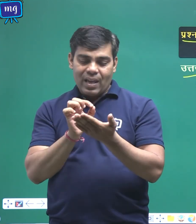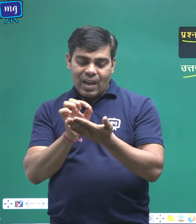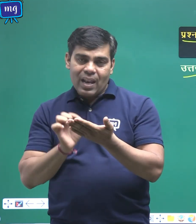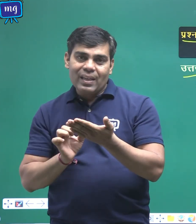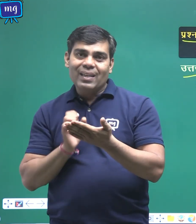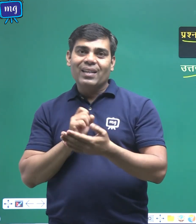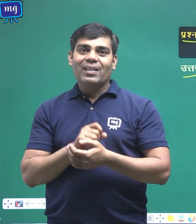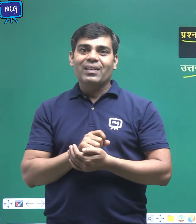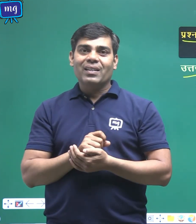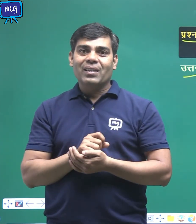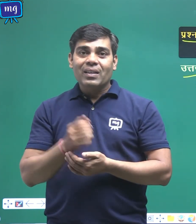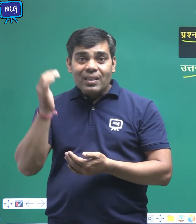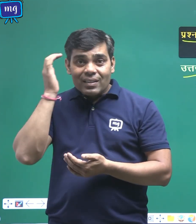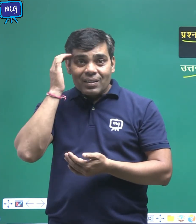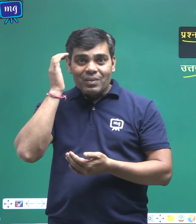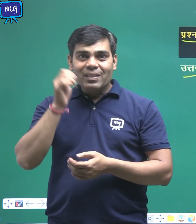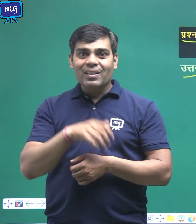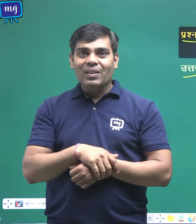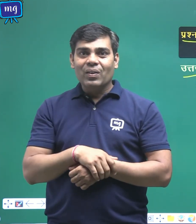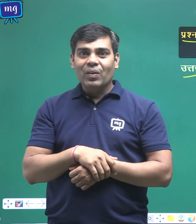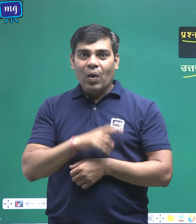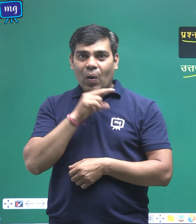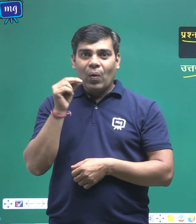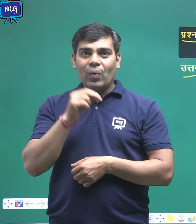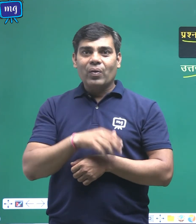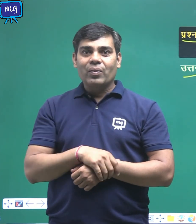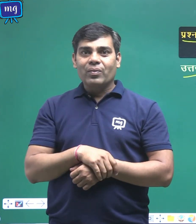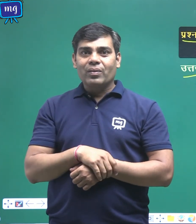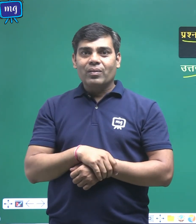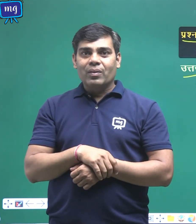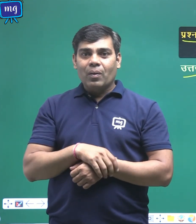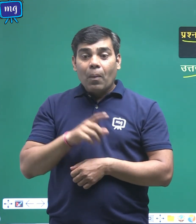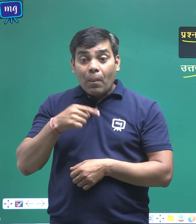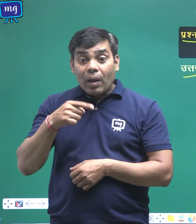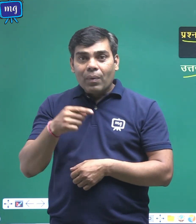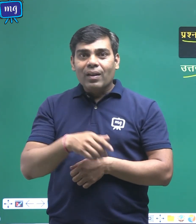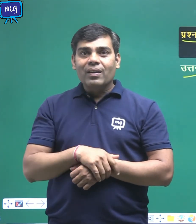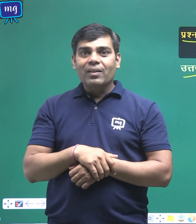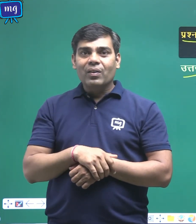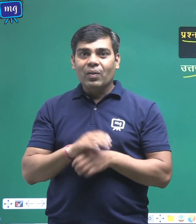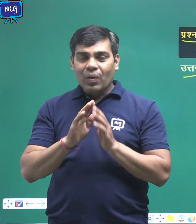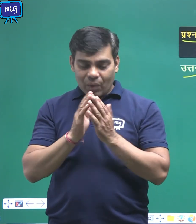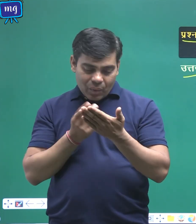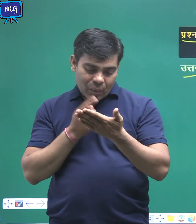लिखें, समझें और बार